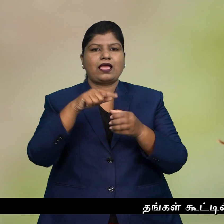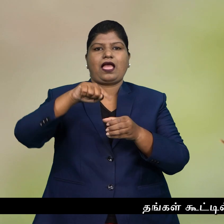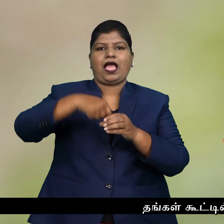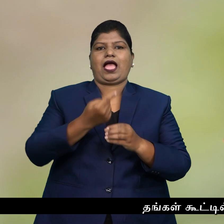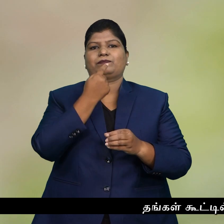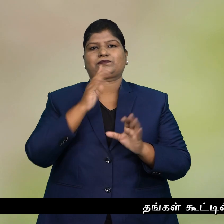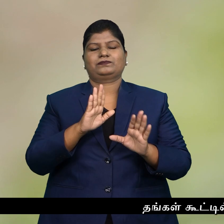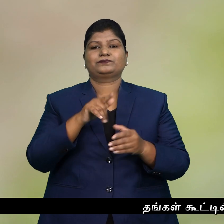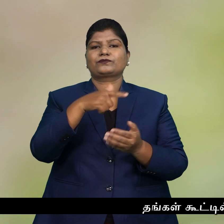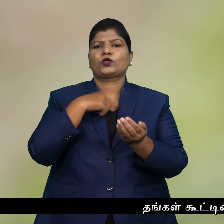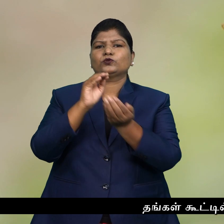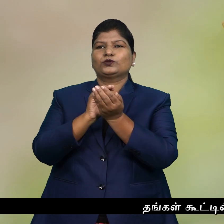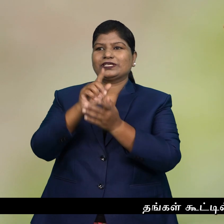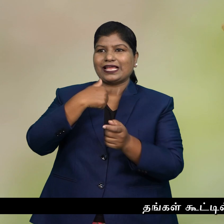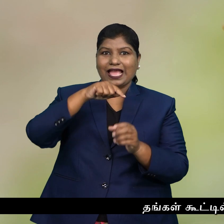வைக்கின்றன.